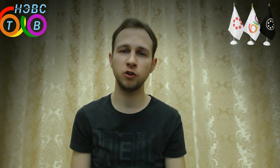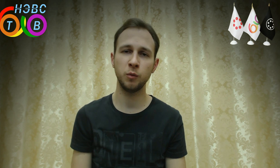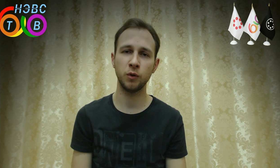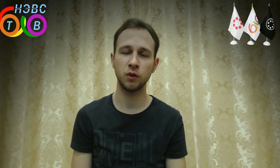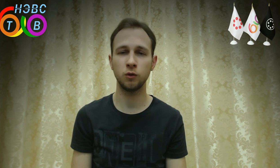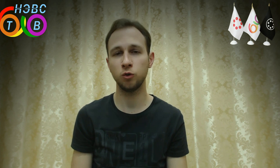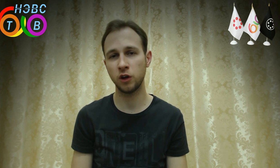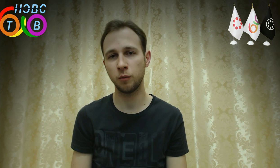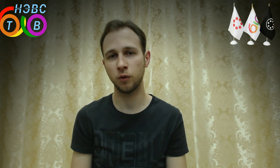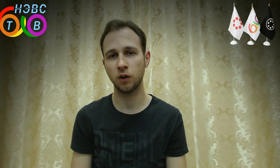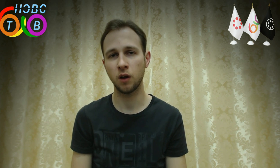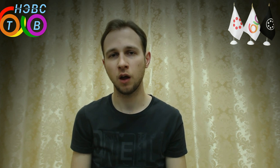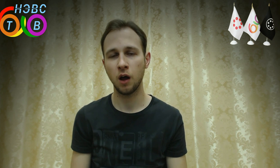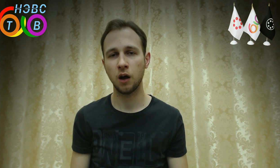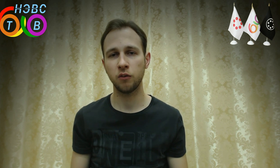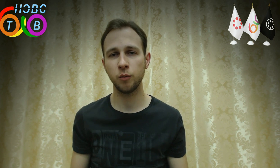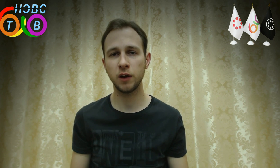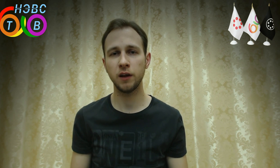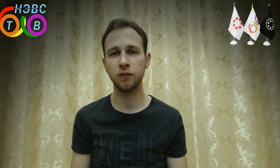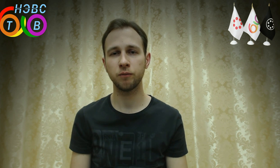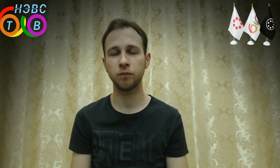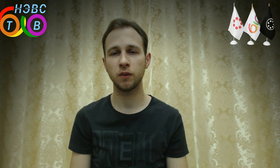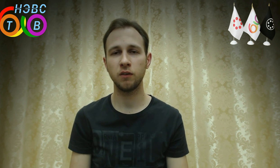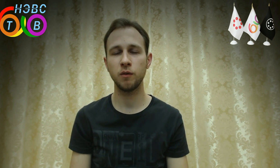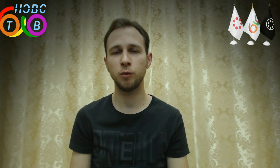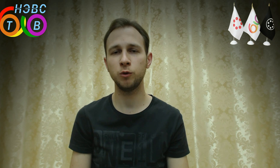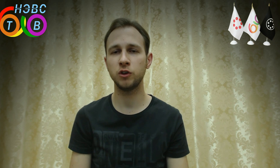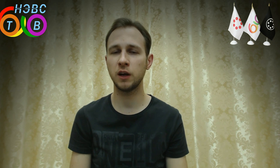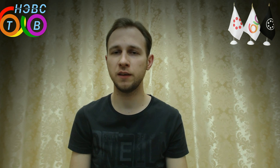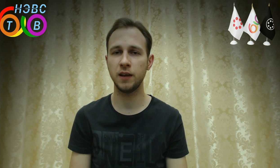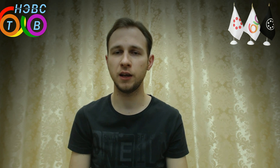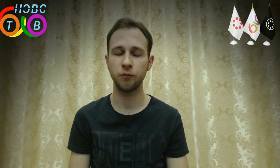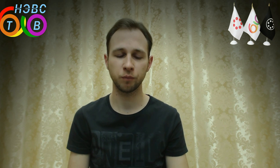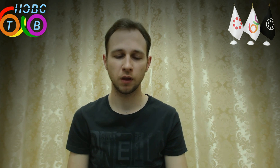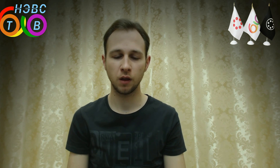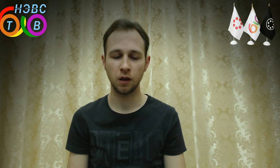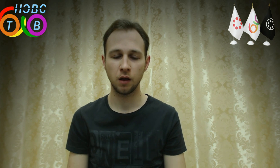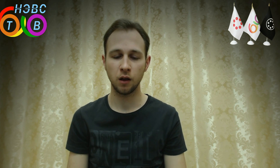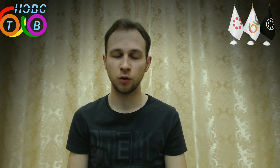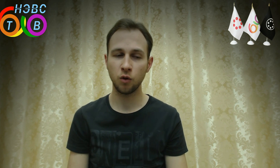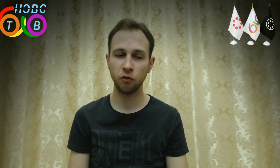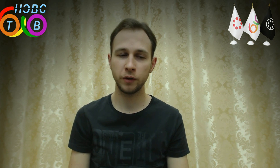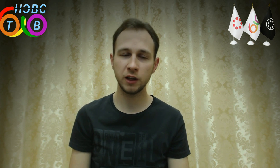будущий ребенок, душа ребенка, выбирает себе будущих родителей. Но в